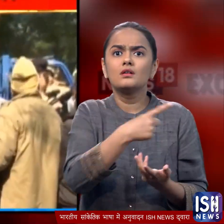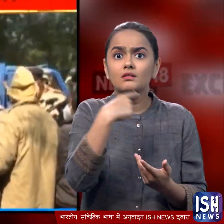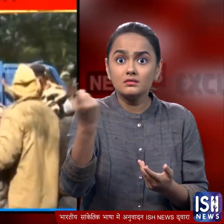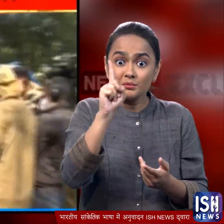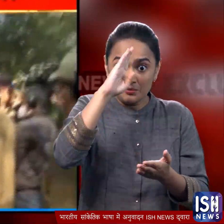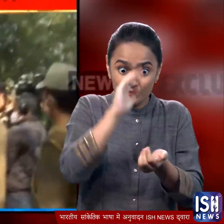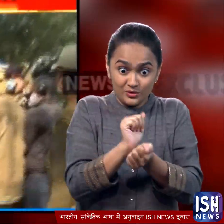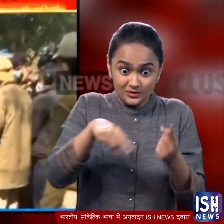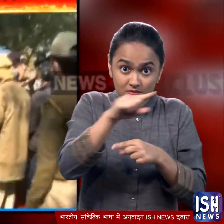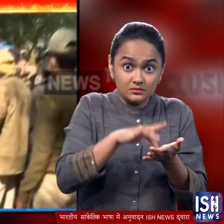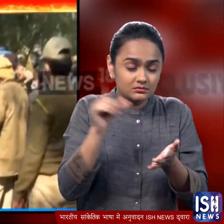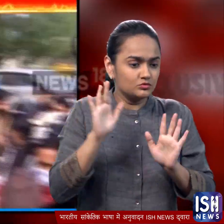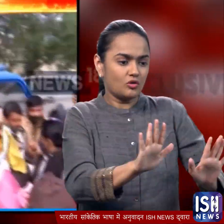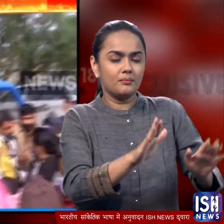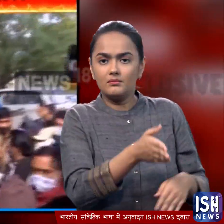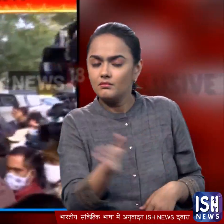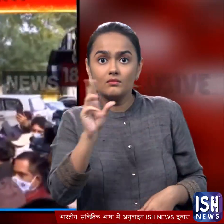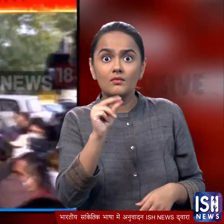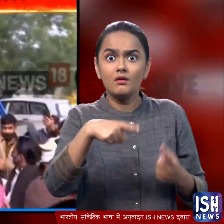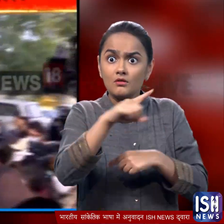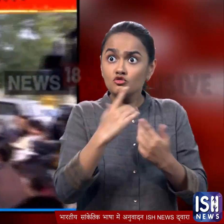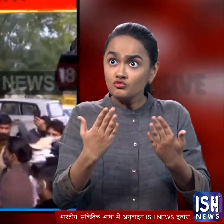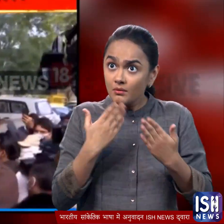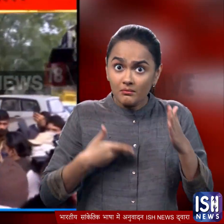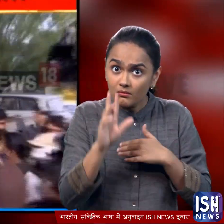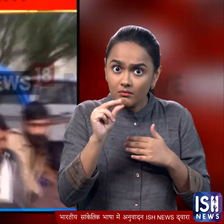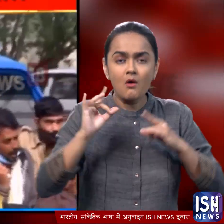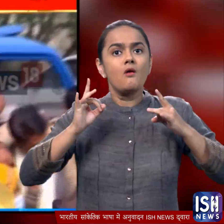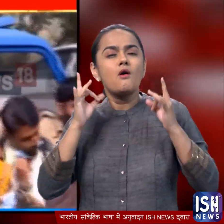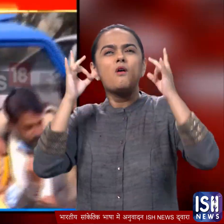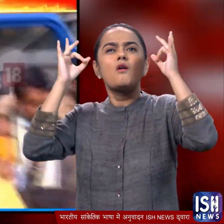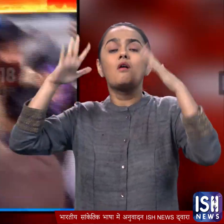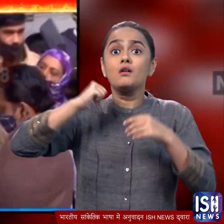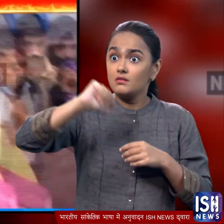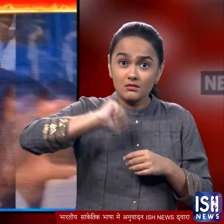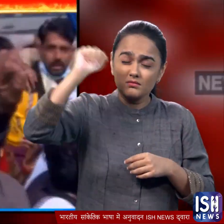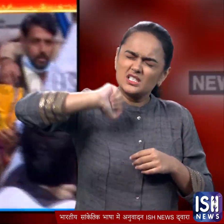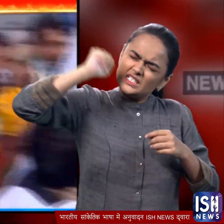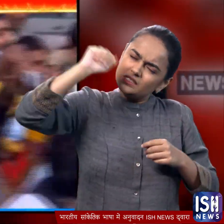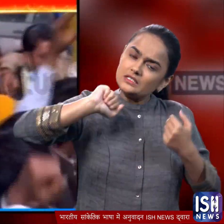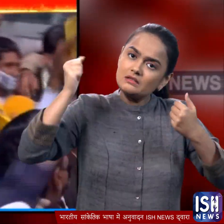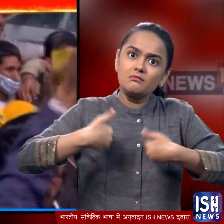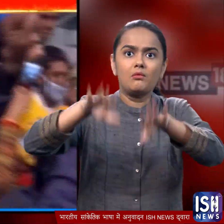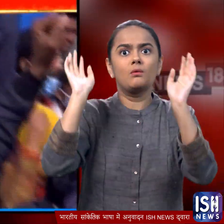मौजूद पुलिस ने उन्हें आगे जाने नहीं दिया, जिस पर वो लोग भड़क गए और अपनी मांगों के समर्थन में नारे लगाने लगे।